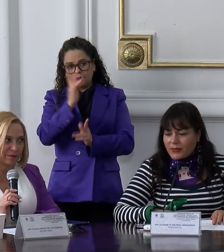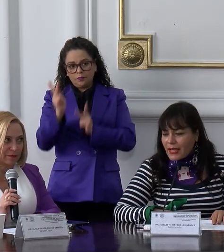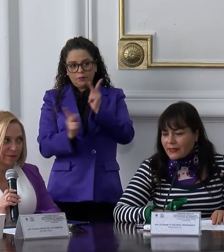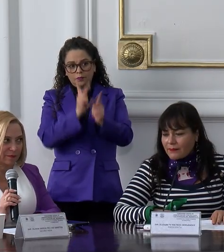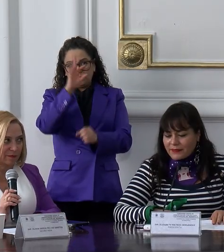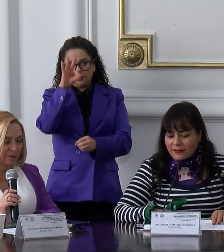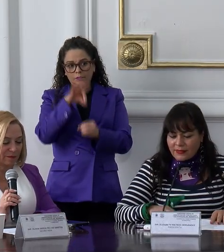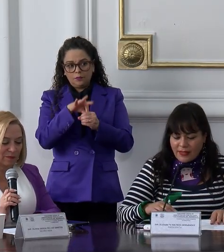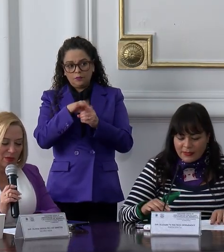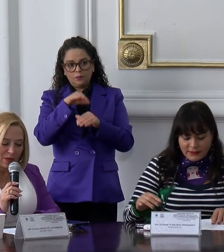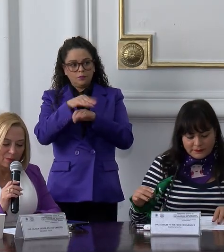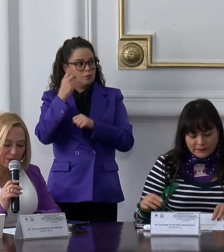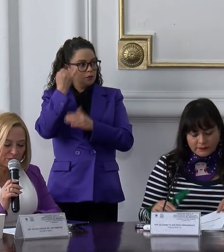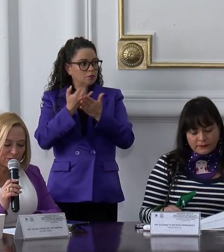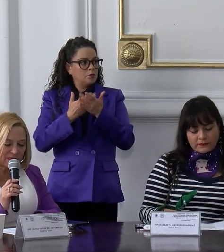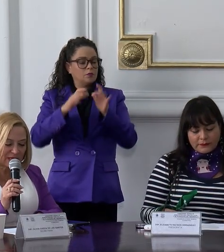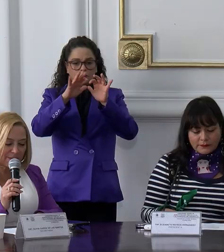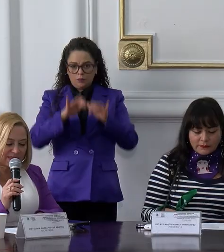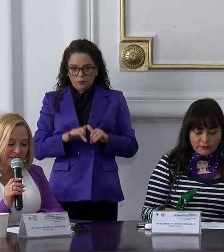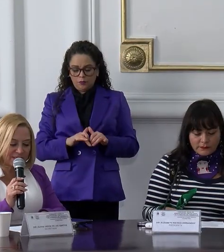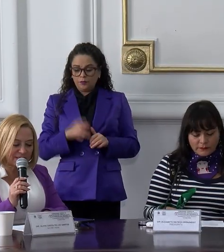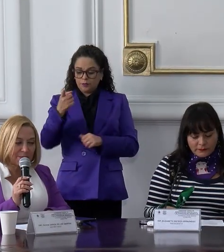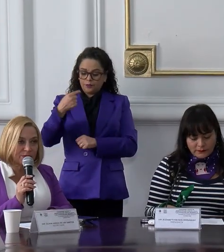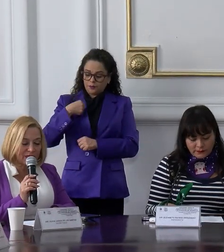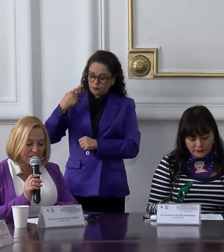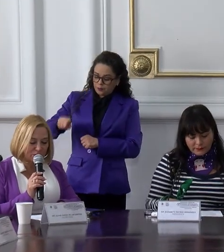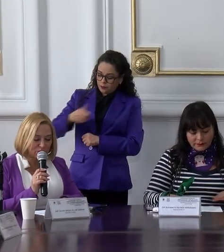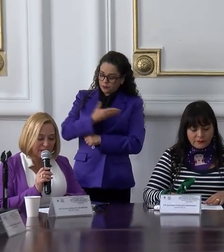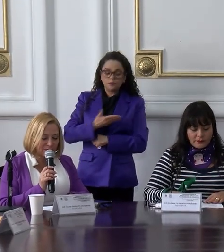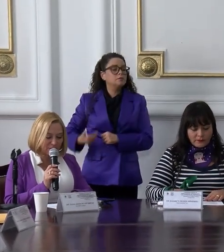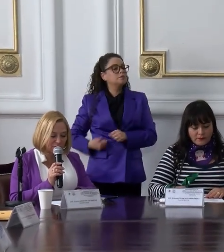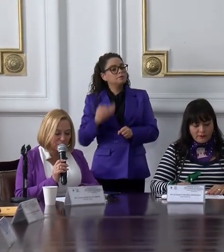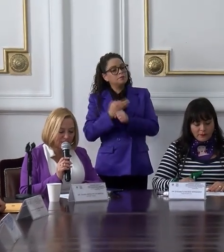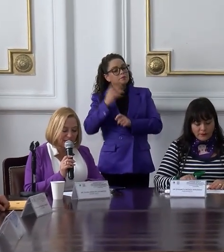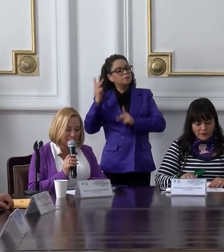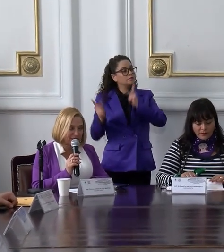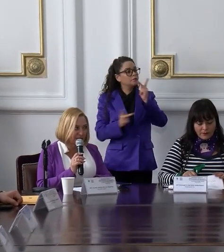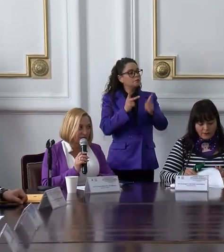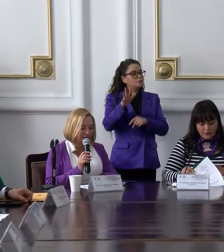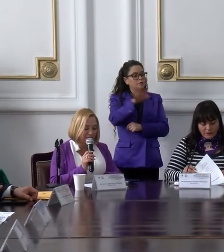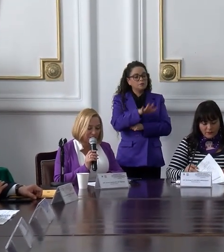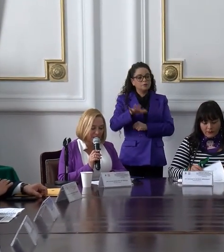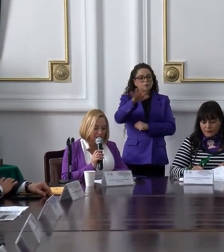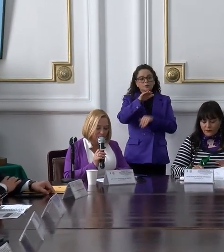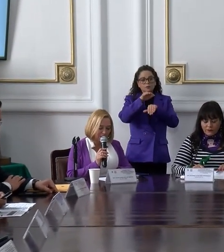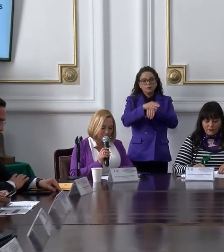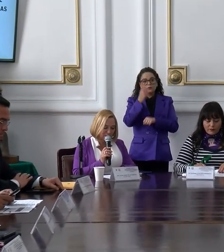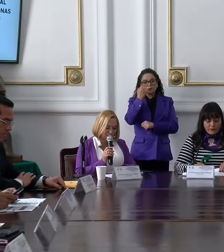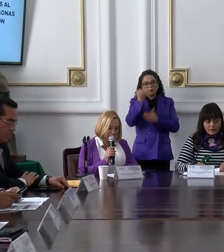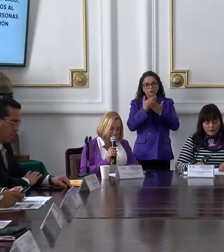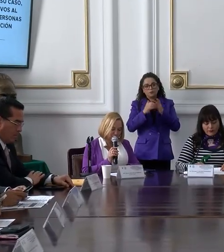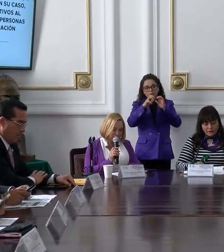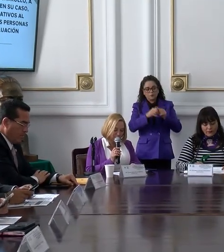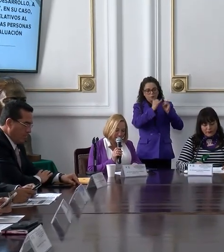votación nominal del presente dictamen. Por instrucciones de la Presidencia, se procede a consultar la votación nominal del presente dictamen. Por la